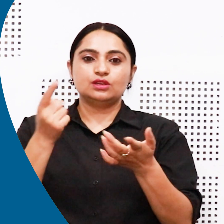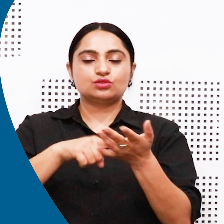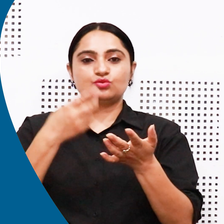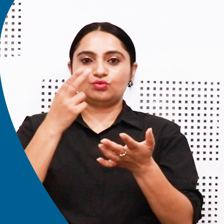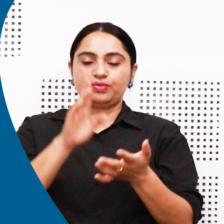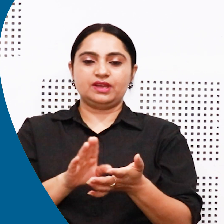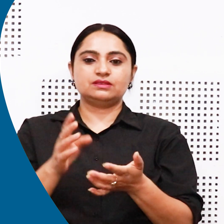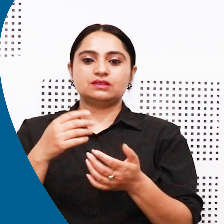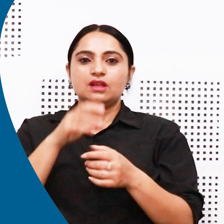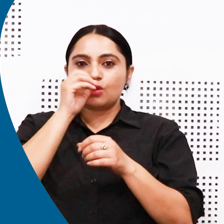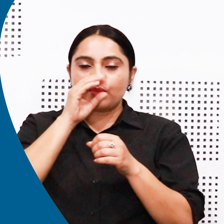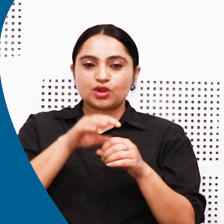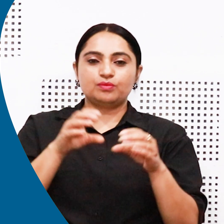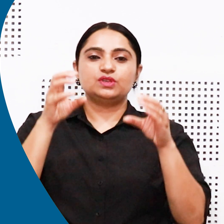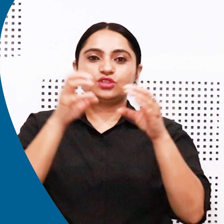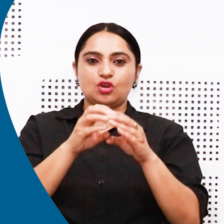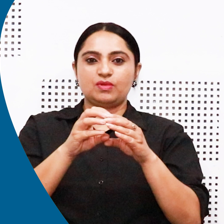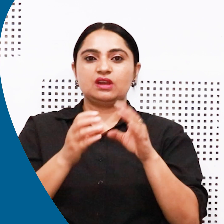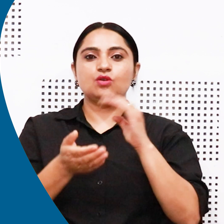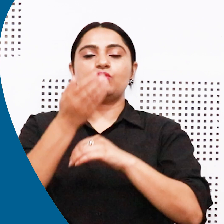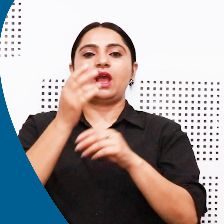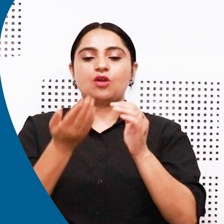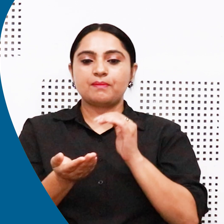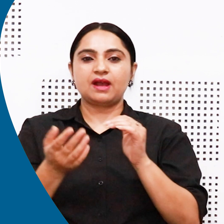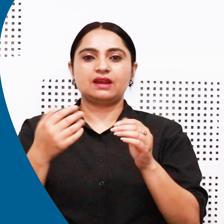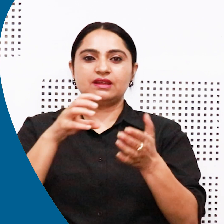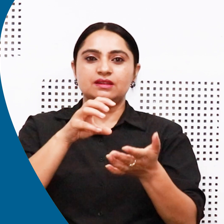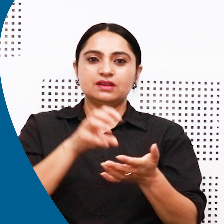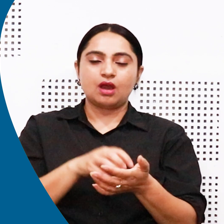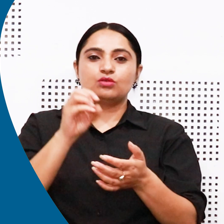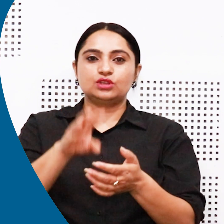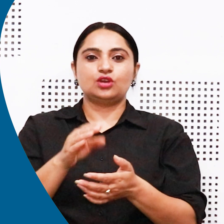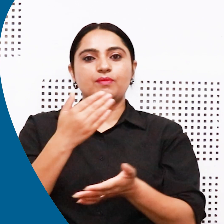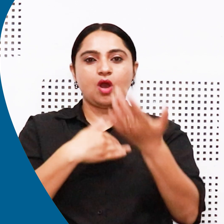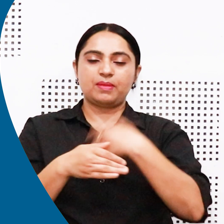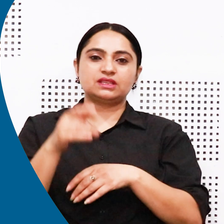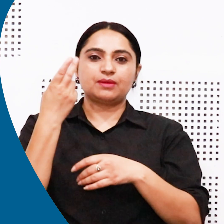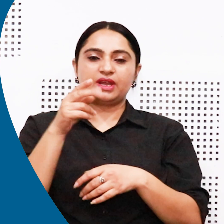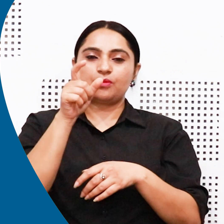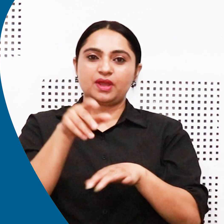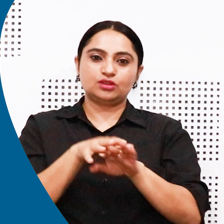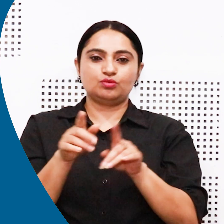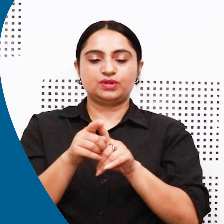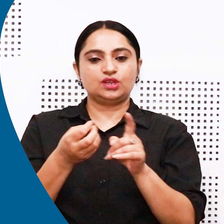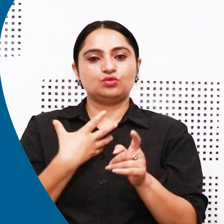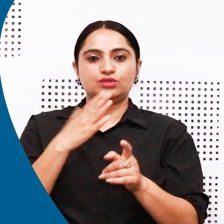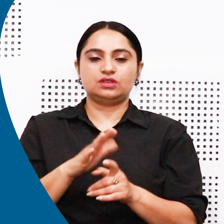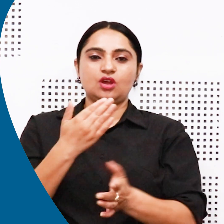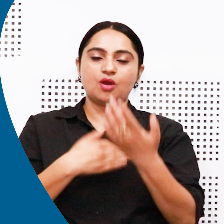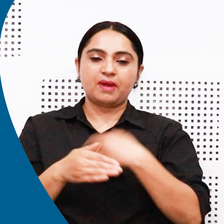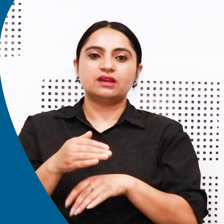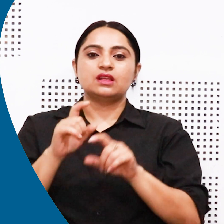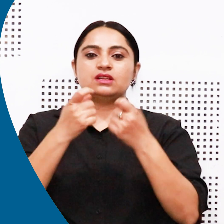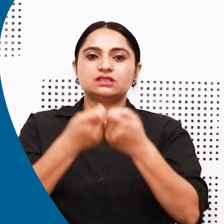मागलाई हाम्रो पालिका कार्यक्रमले स्थान दिएकोमा अपाङ्गता भएका व्यक्तिहरू पनि खुसी छन्। अपाङ्गताका क्षेत्रमा काम गर्दै आएको